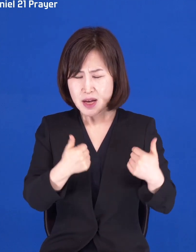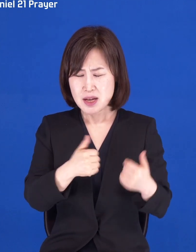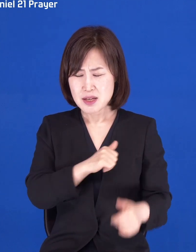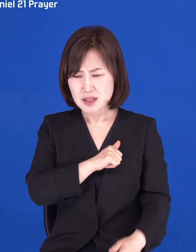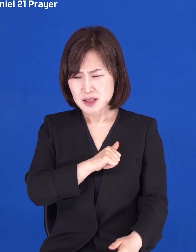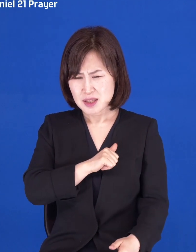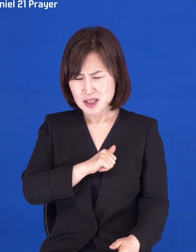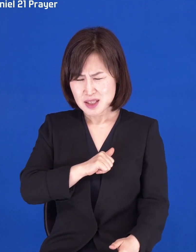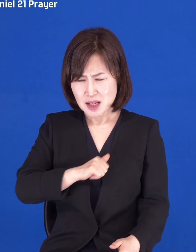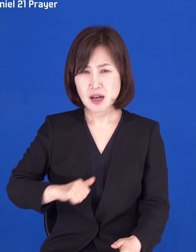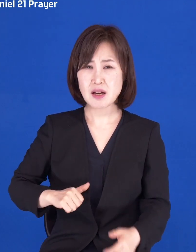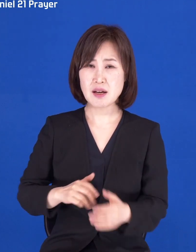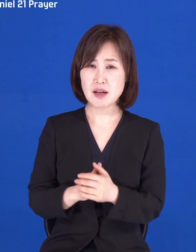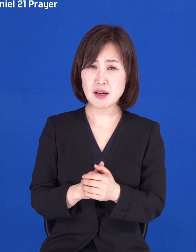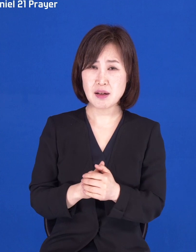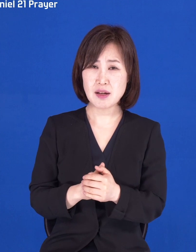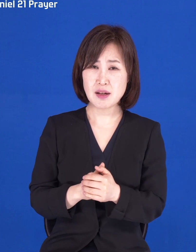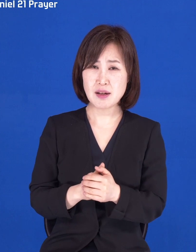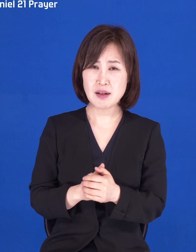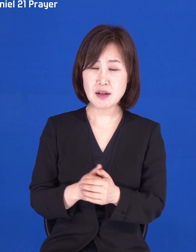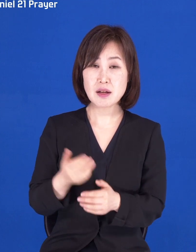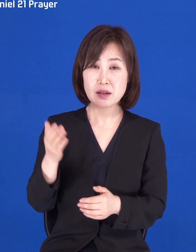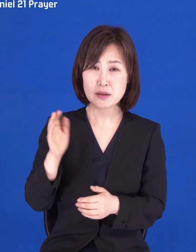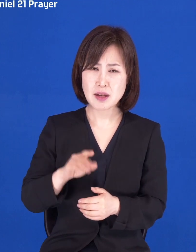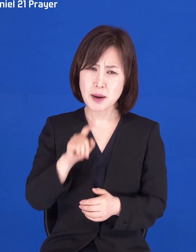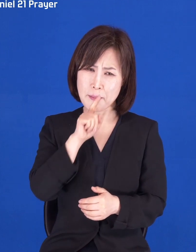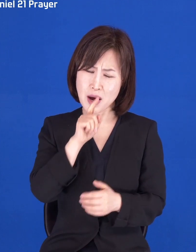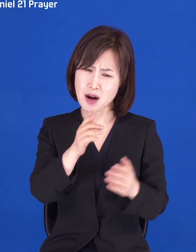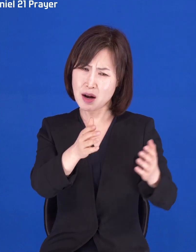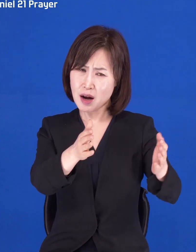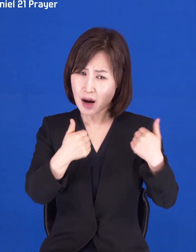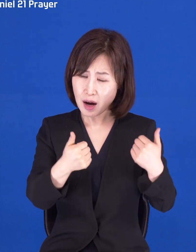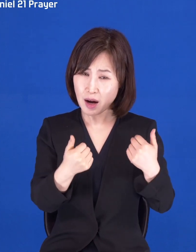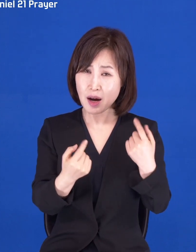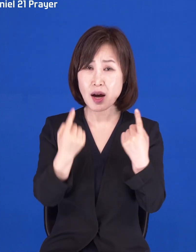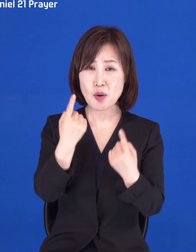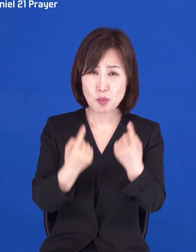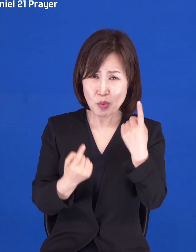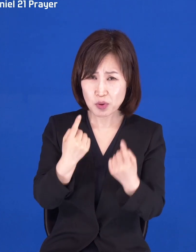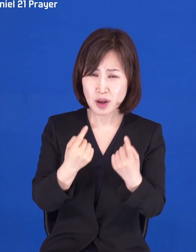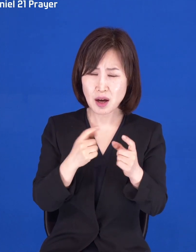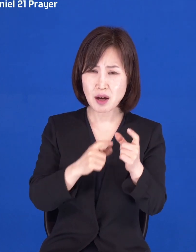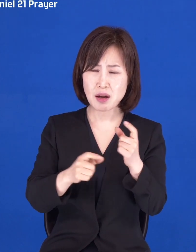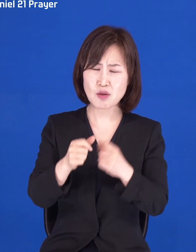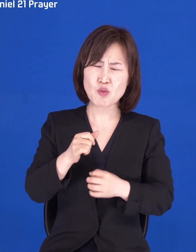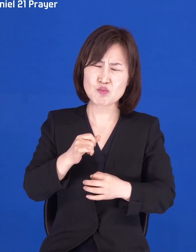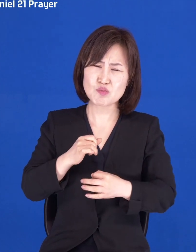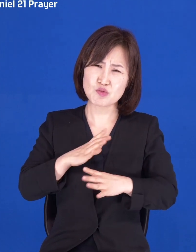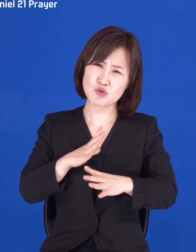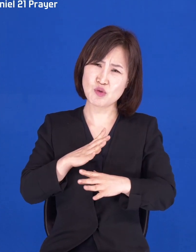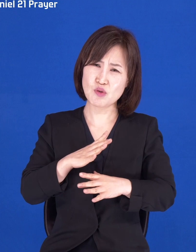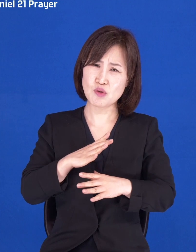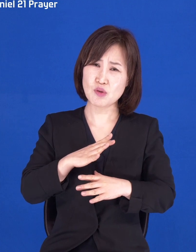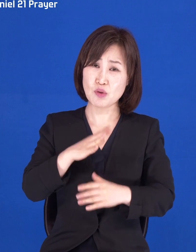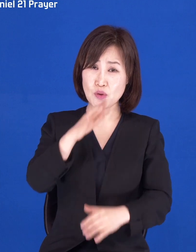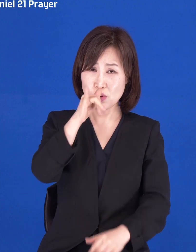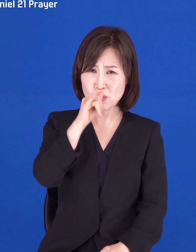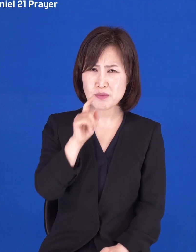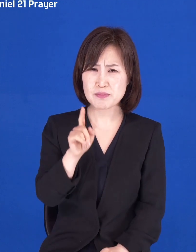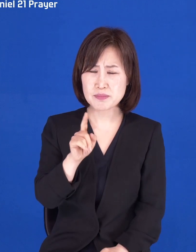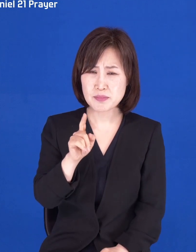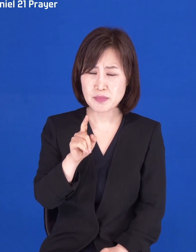있었습니다. 그런데요, 그 막말과 비난보다 더 두려운 공포는 따로 있었어요.